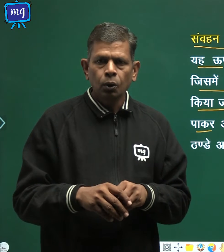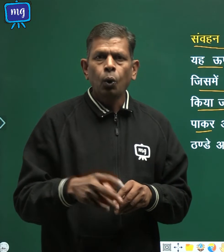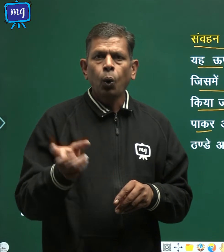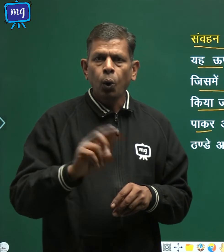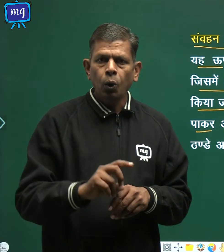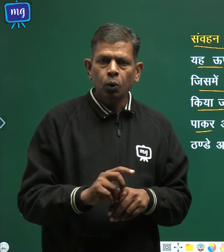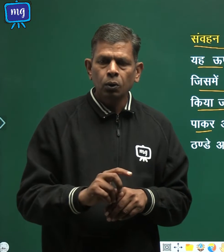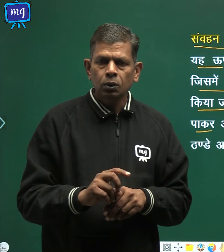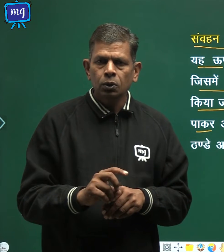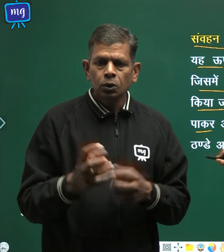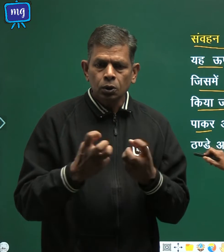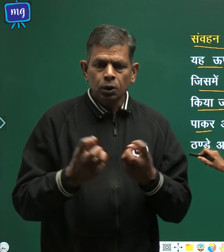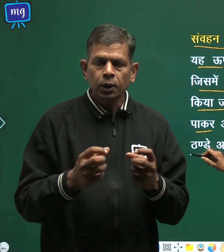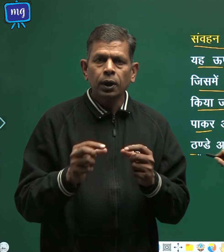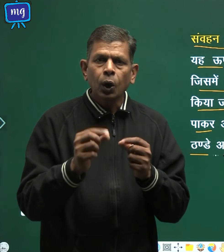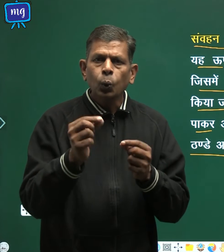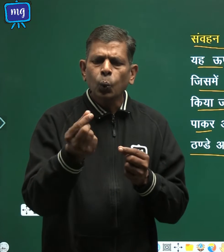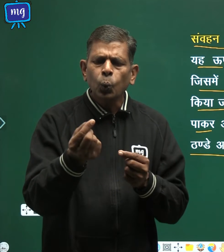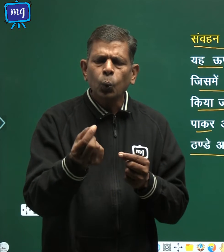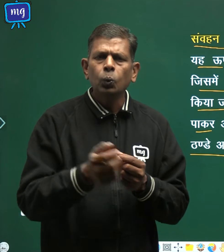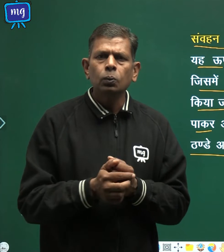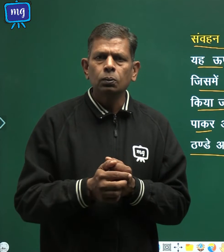और ठंडे अणु